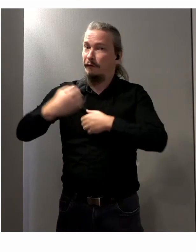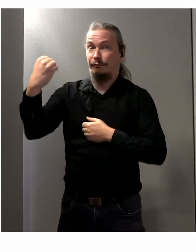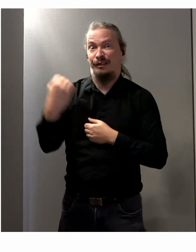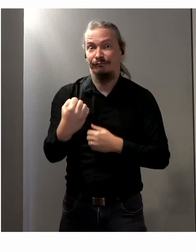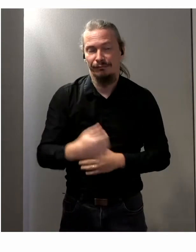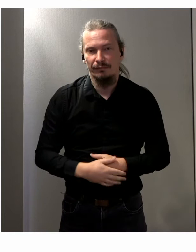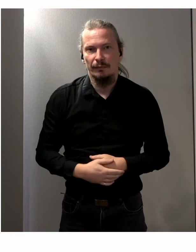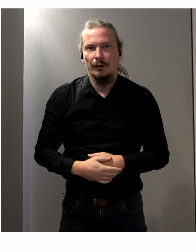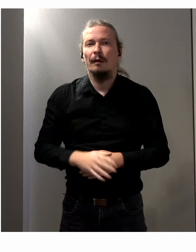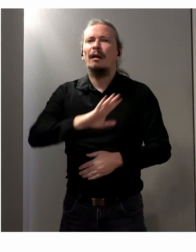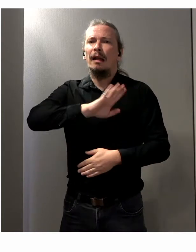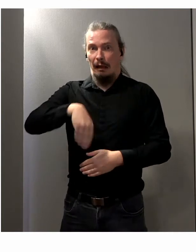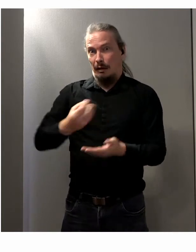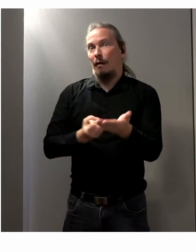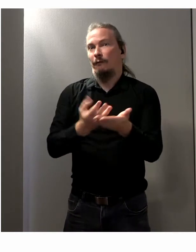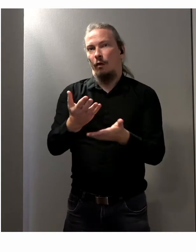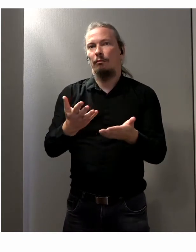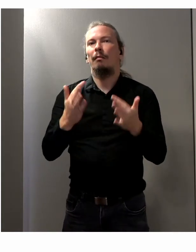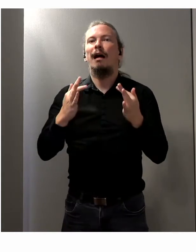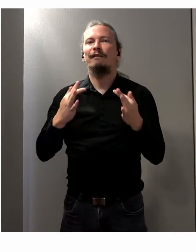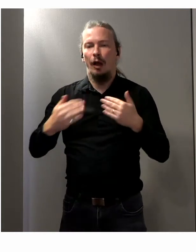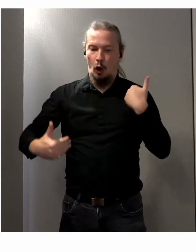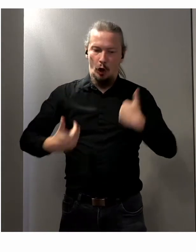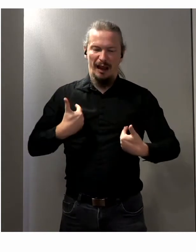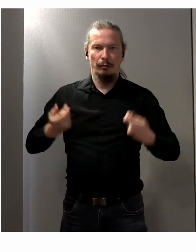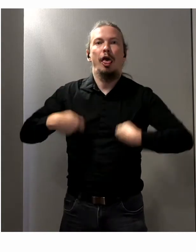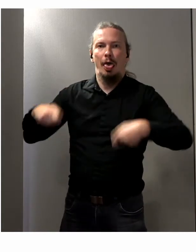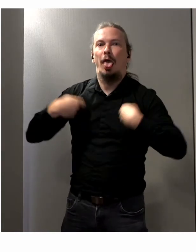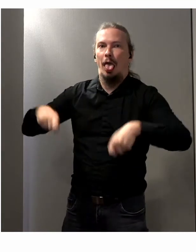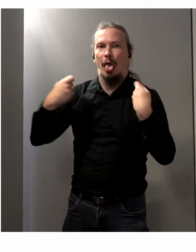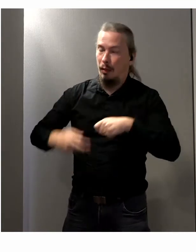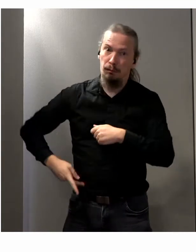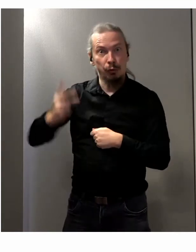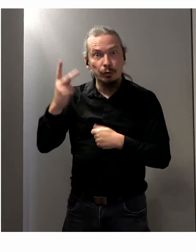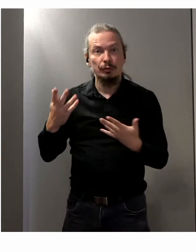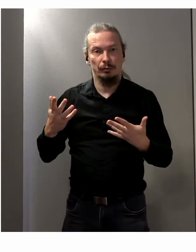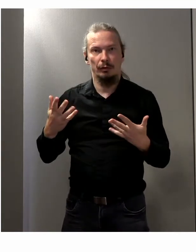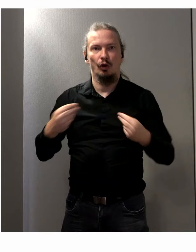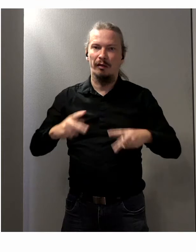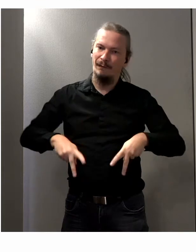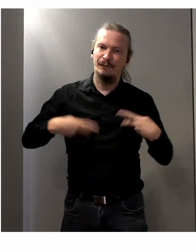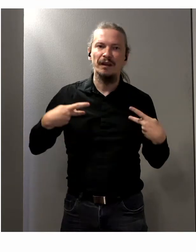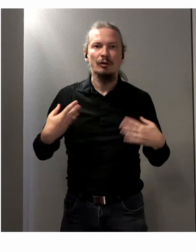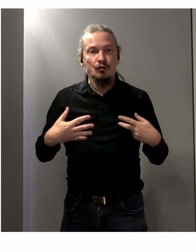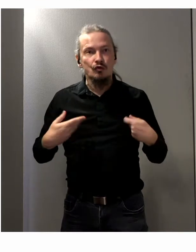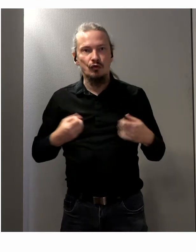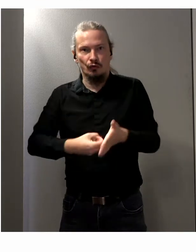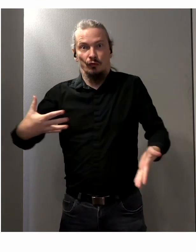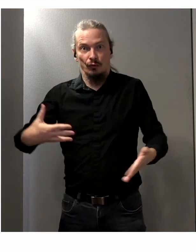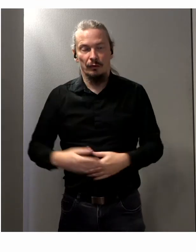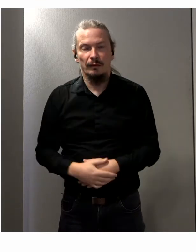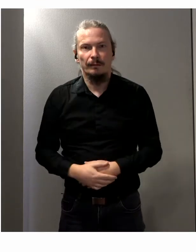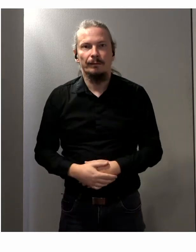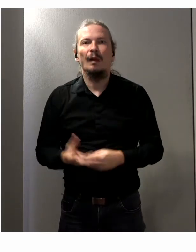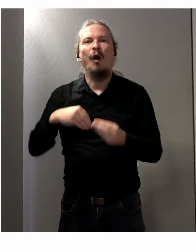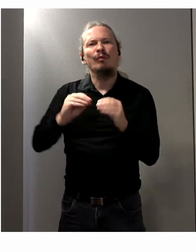je terminerai par mentionner donc, les frais inhérents au handicap qui sont considérablement plus grands et qui augmentent le coût de la vie, d'autant plus